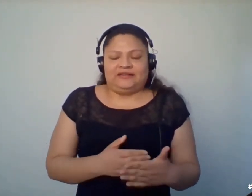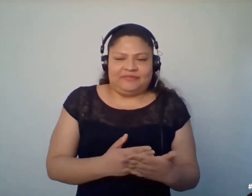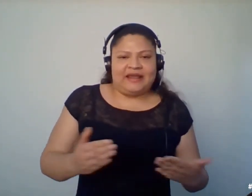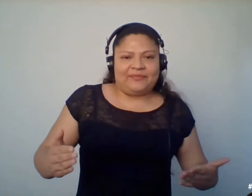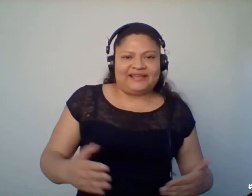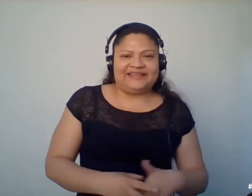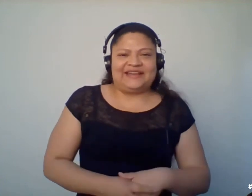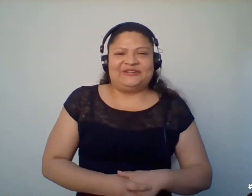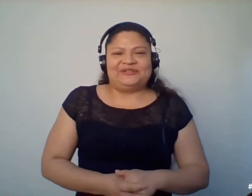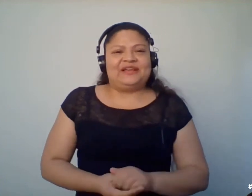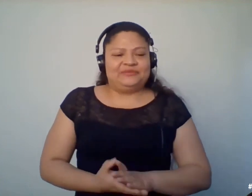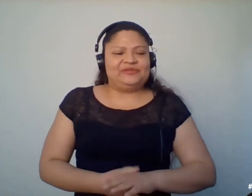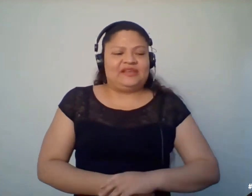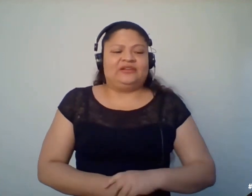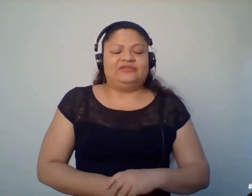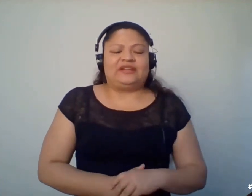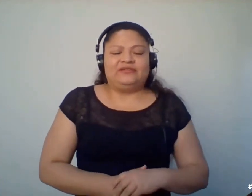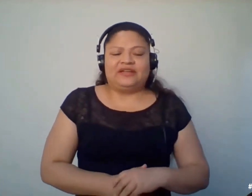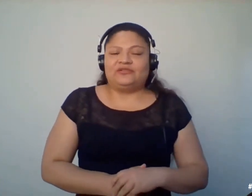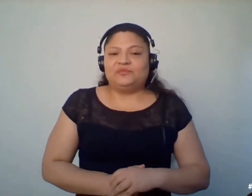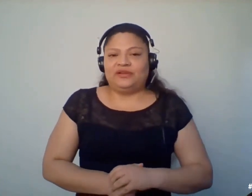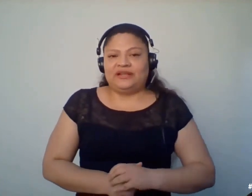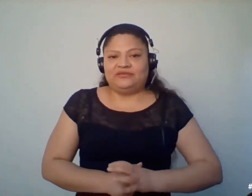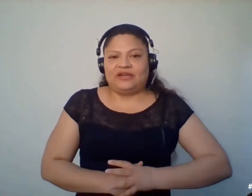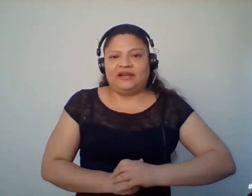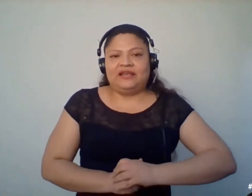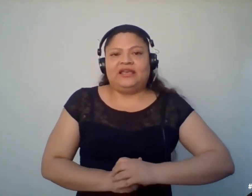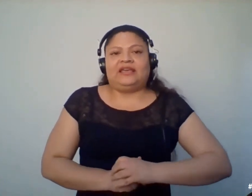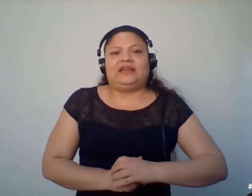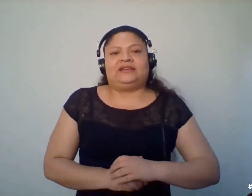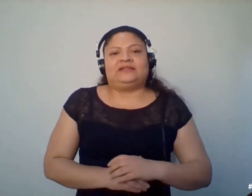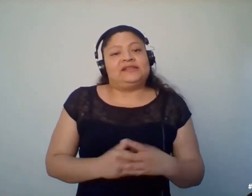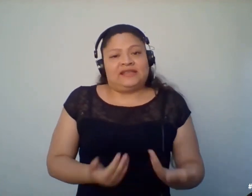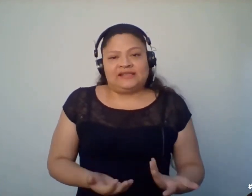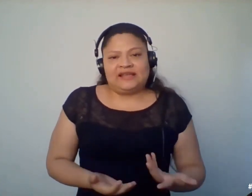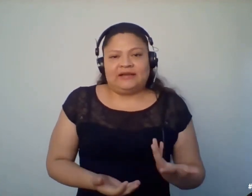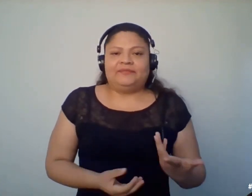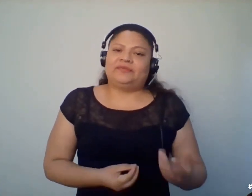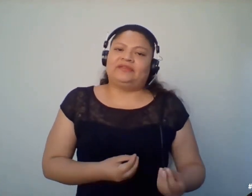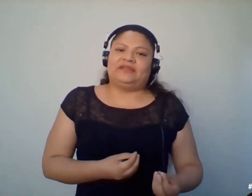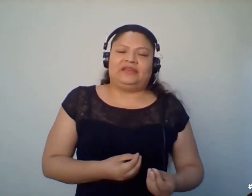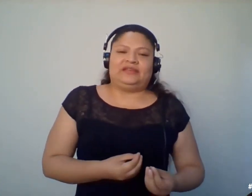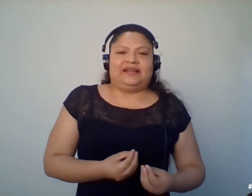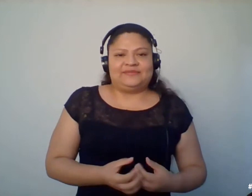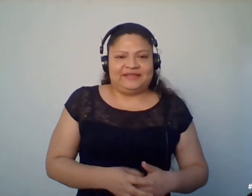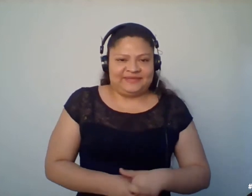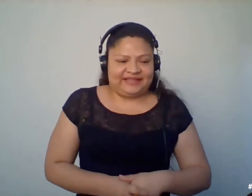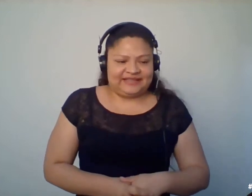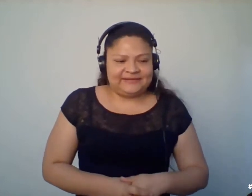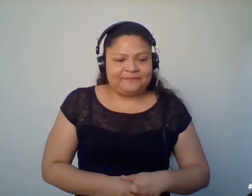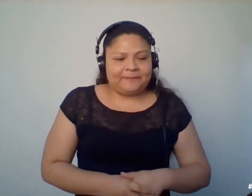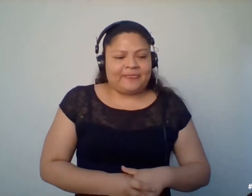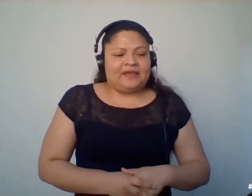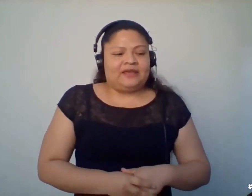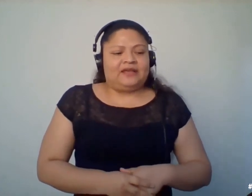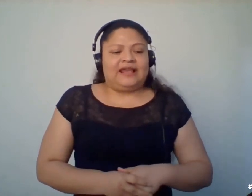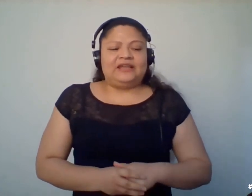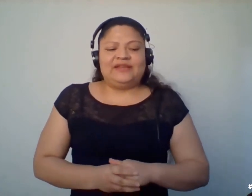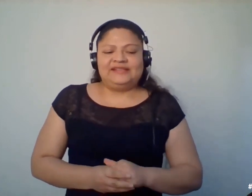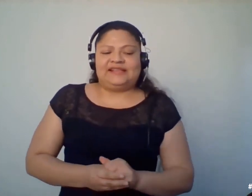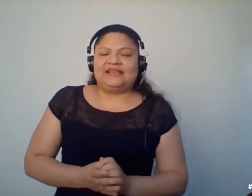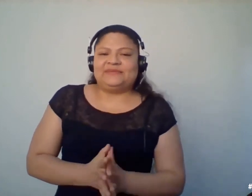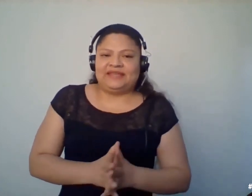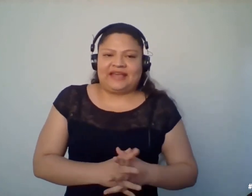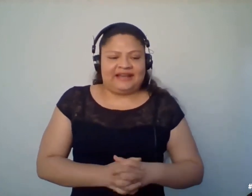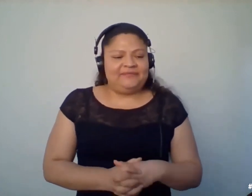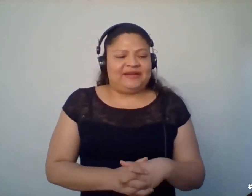que en la práctica con los alumnos he encontrado que nos pueden ayudar en la enseñanza de las matemáticas. La